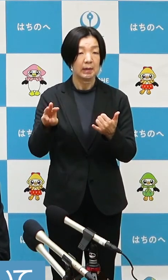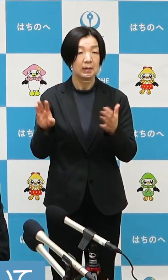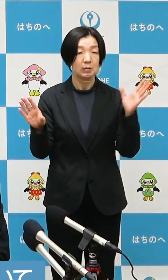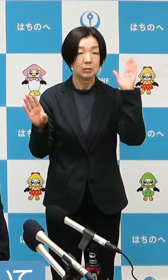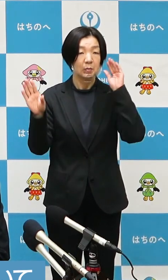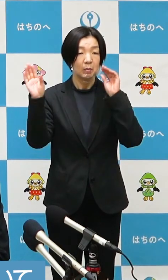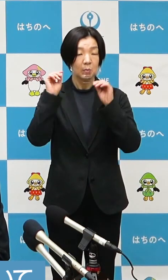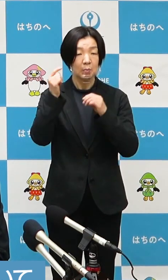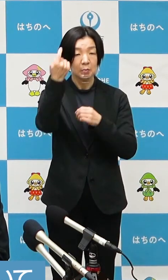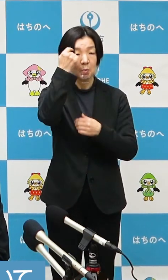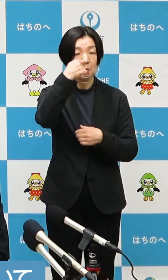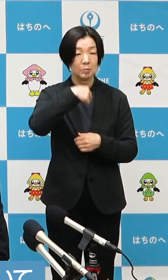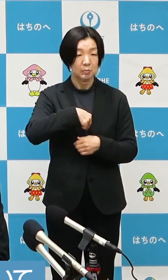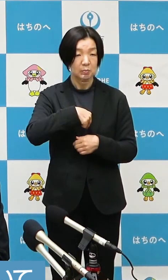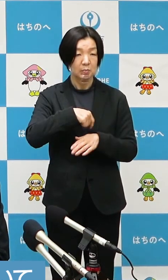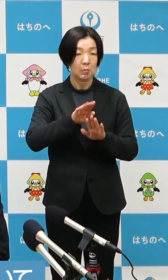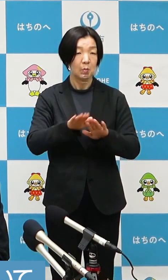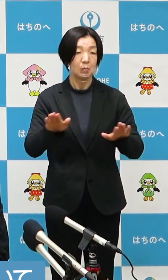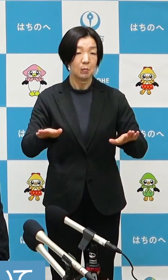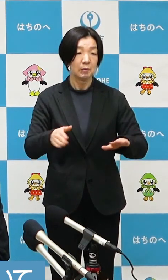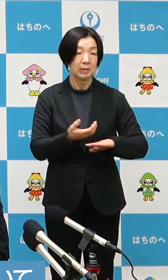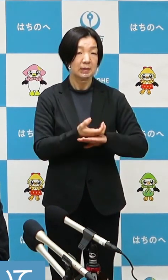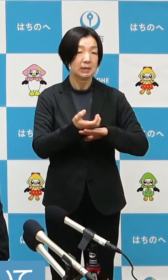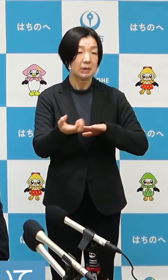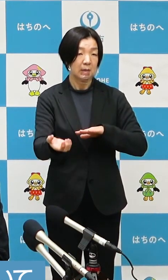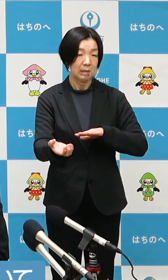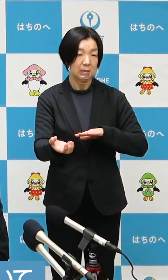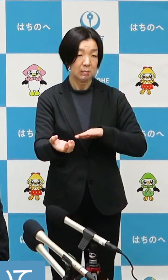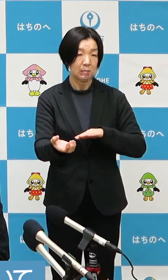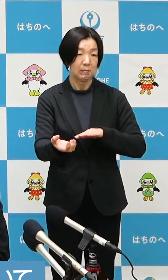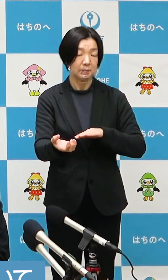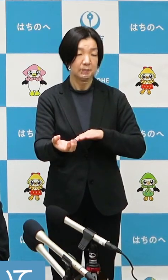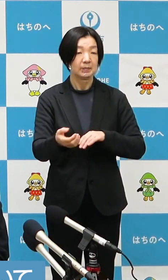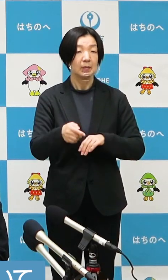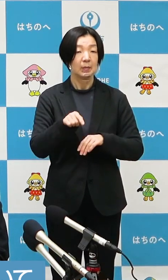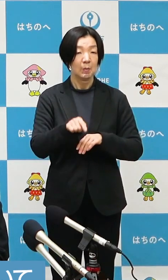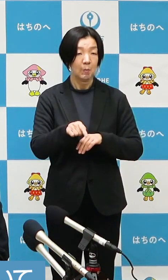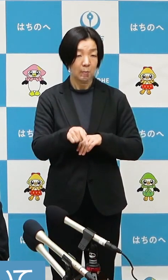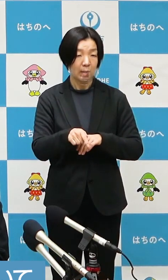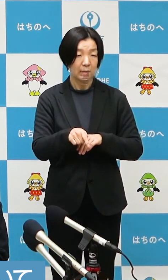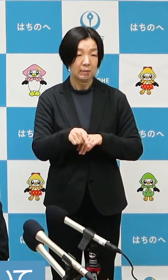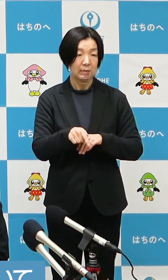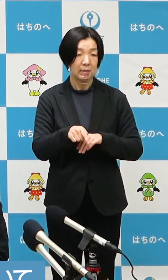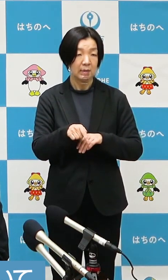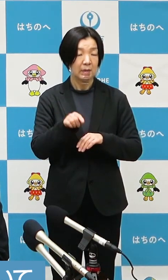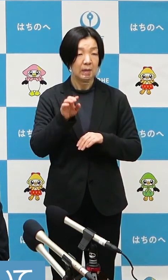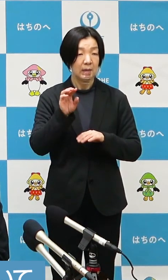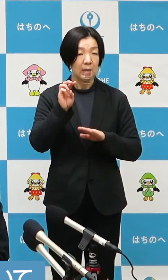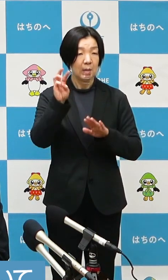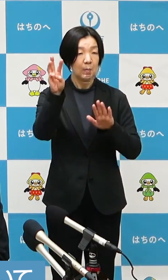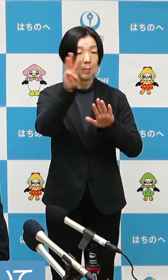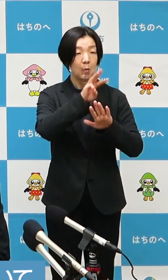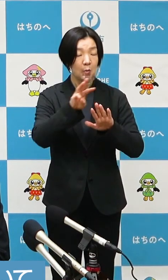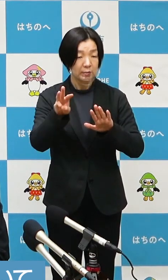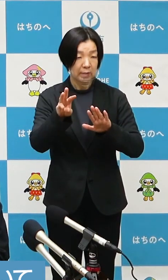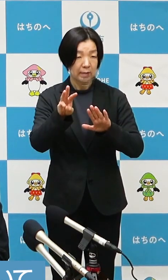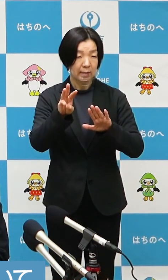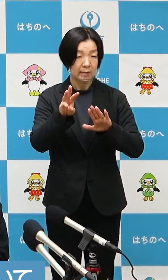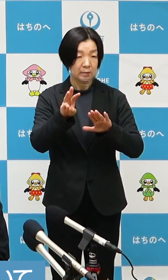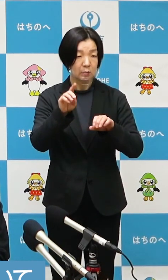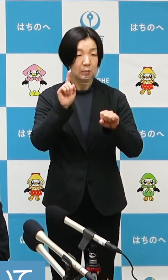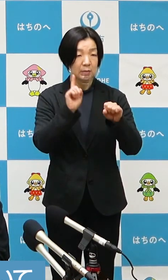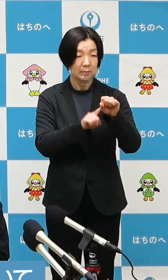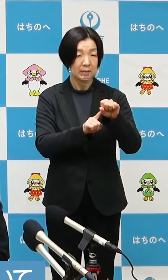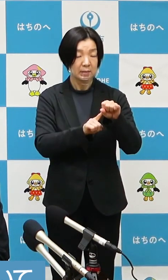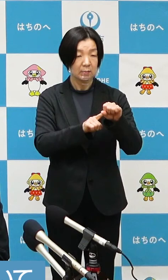や教訓を次の世代へ継承していくことは今後の被害を防ぐためにとても重要な